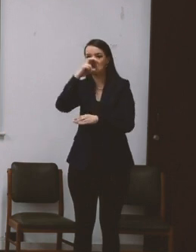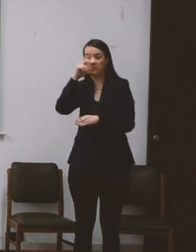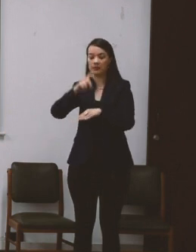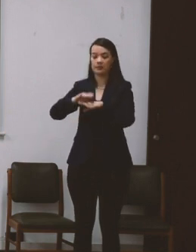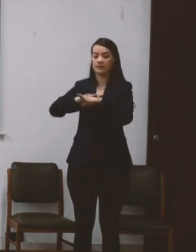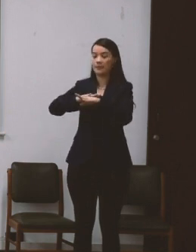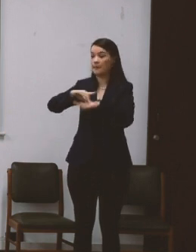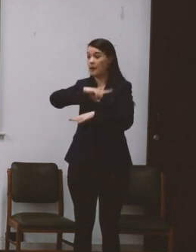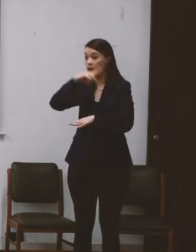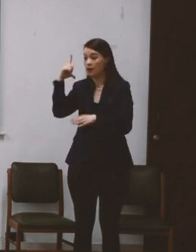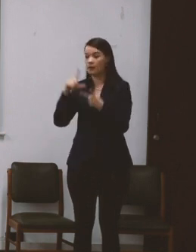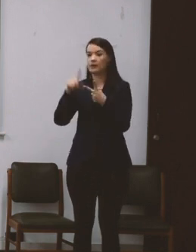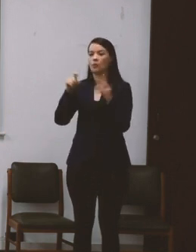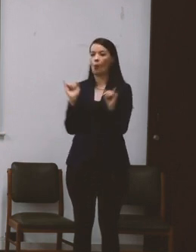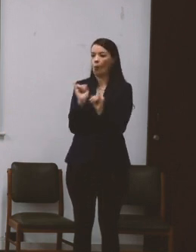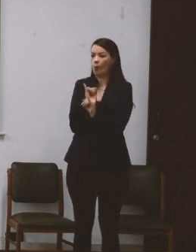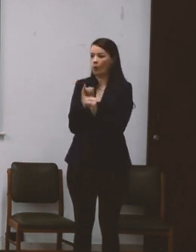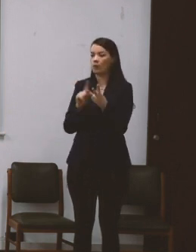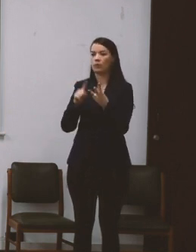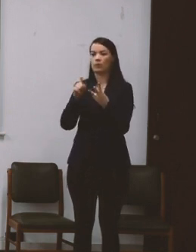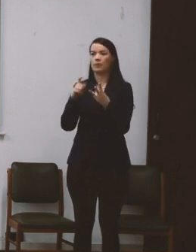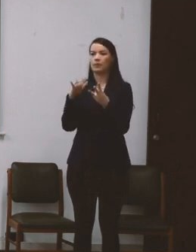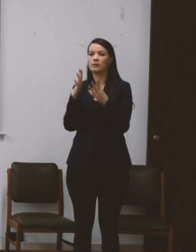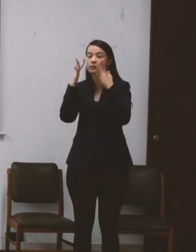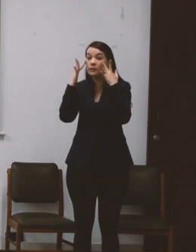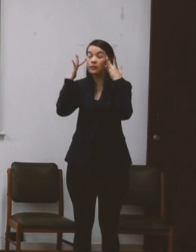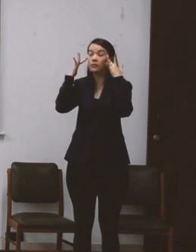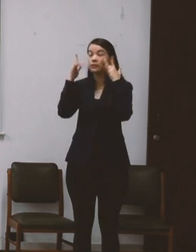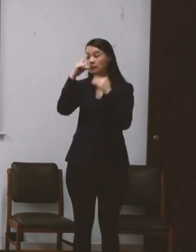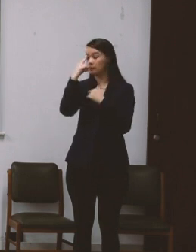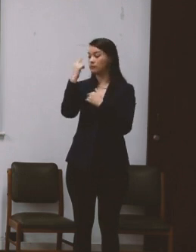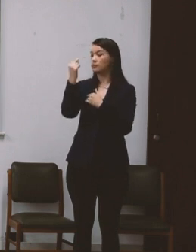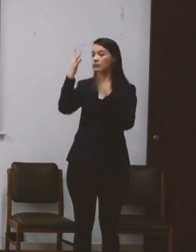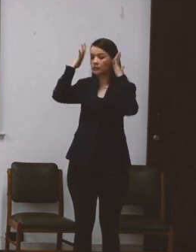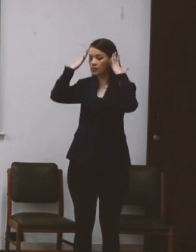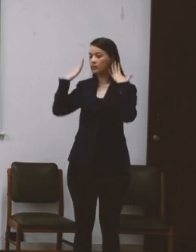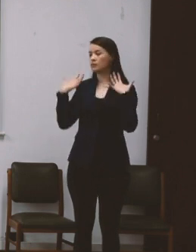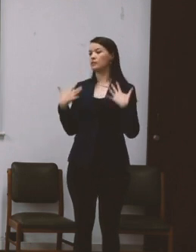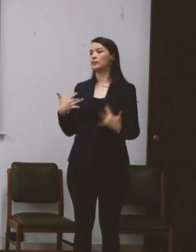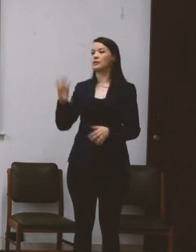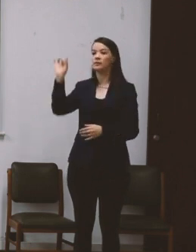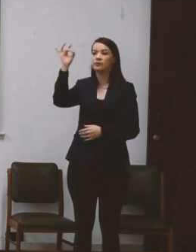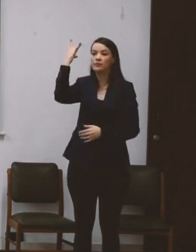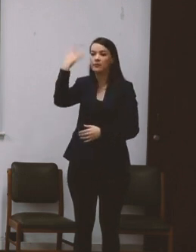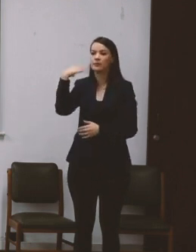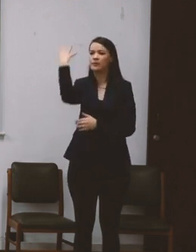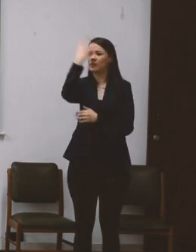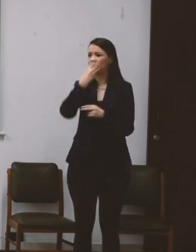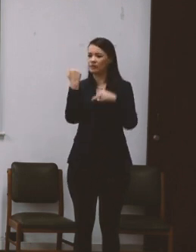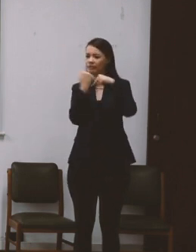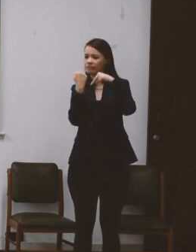blancura de la piel, la delgadez, la estilización en los rasgos del rostro, el cabello rubio y sobre todo la apariencia